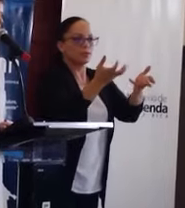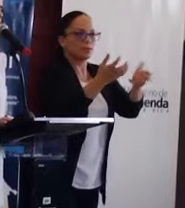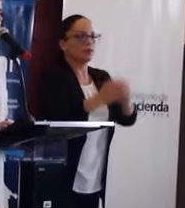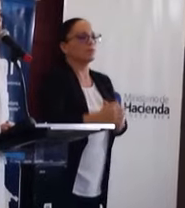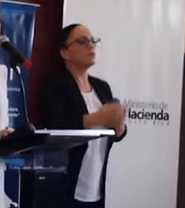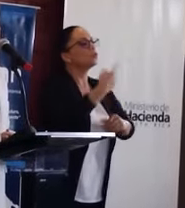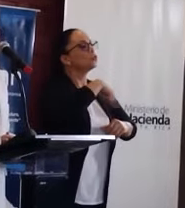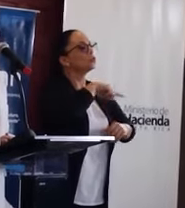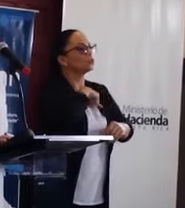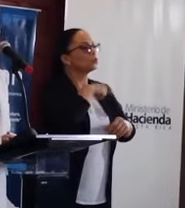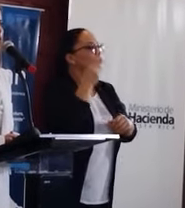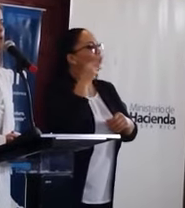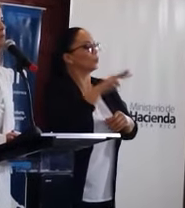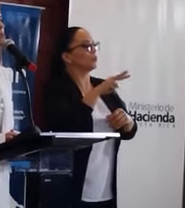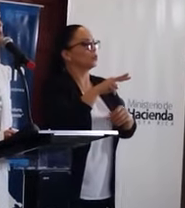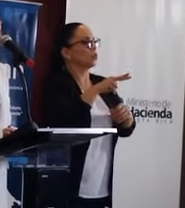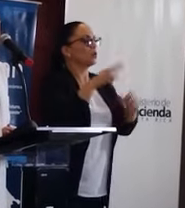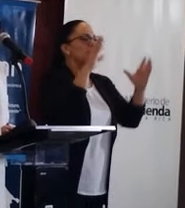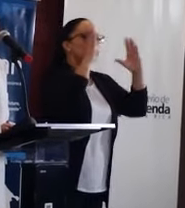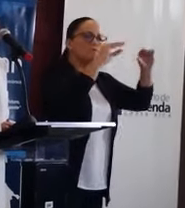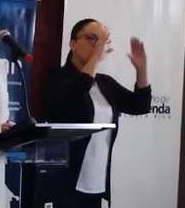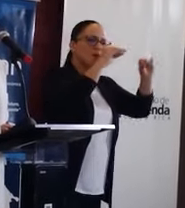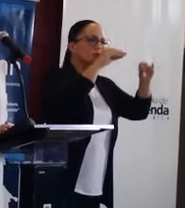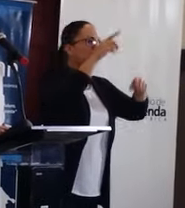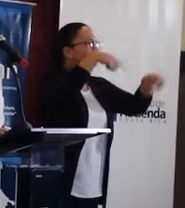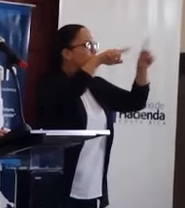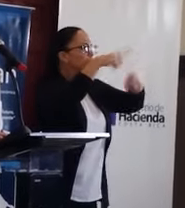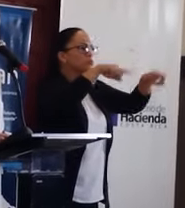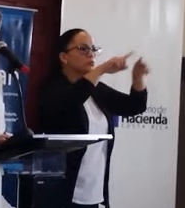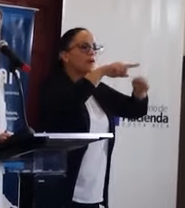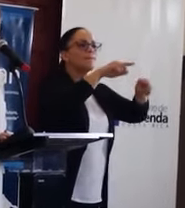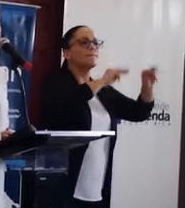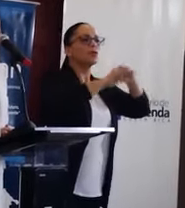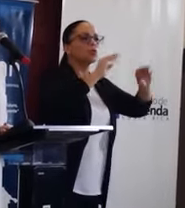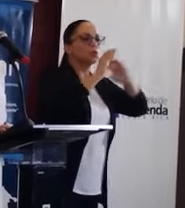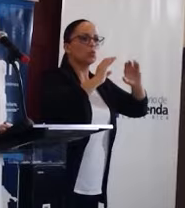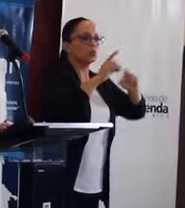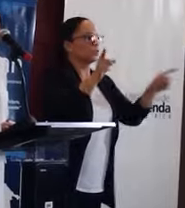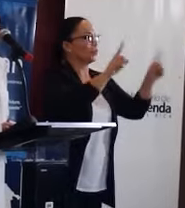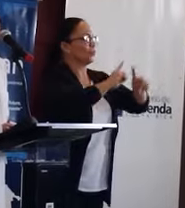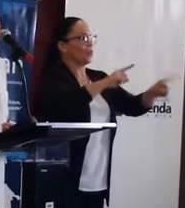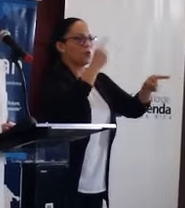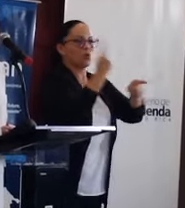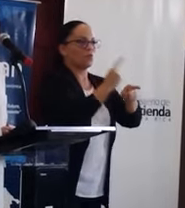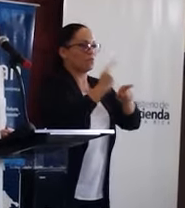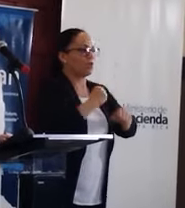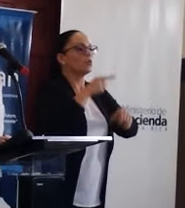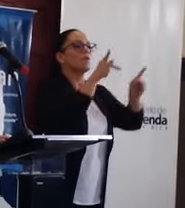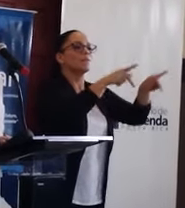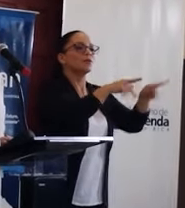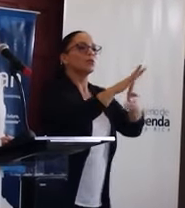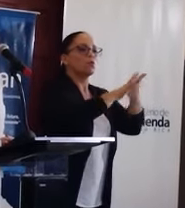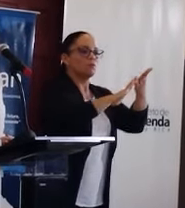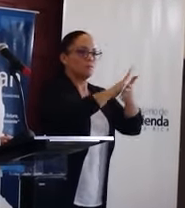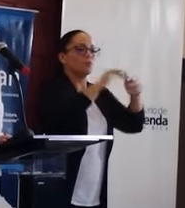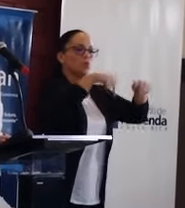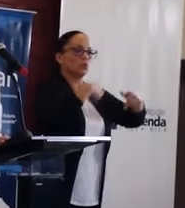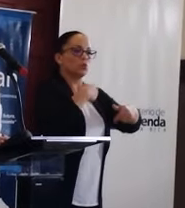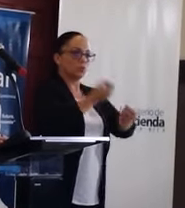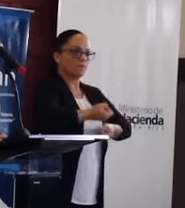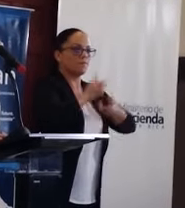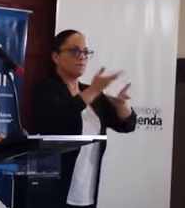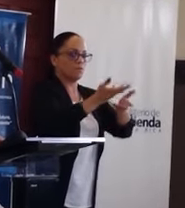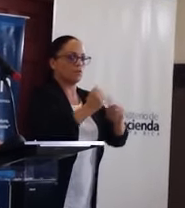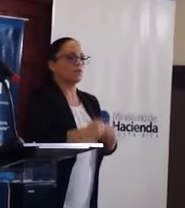se ha estado circulando información que no es del todo adecuada porque se presta a confusión. Hoy yo lo manifesté a